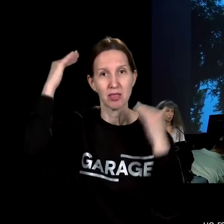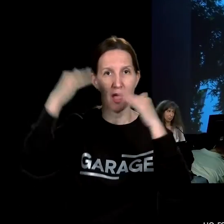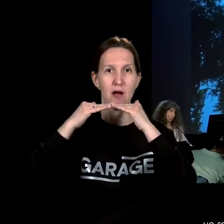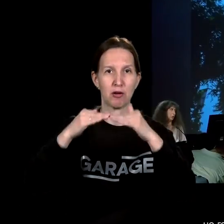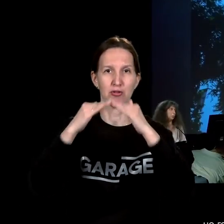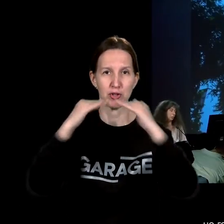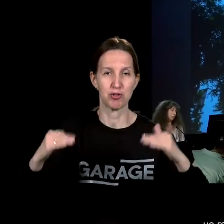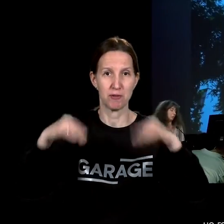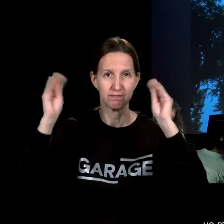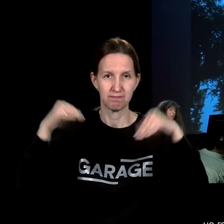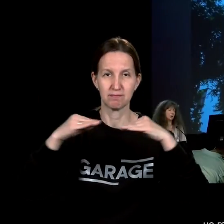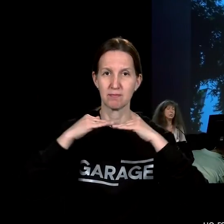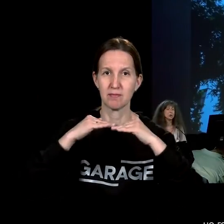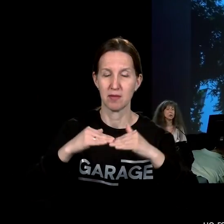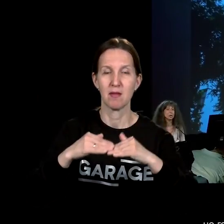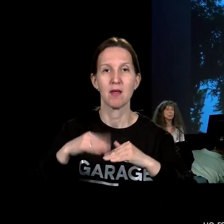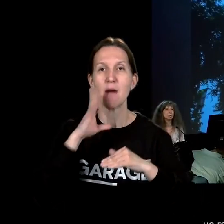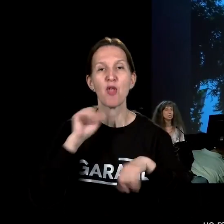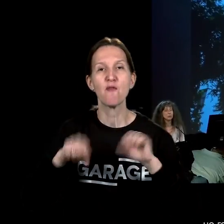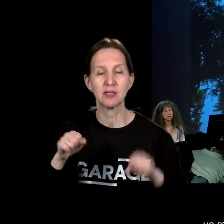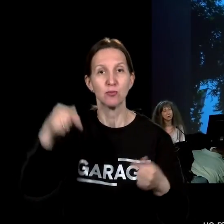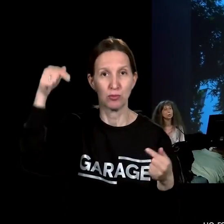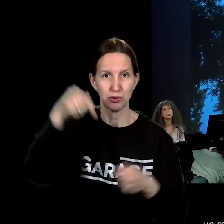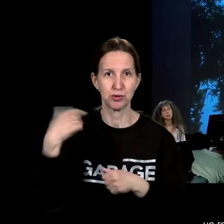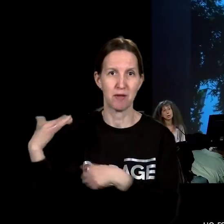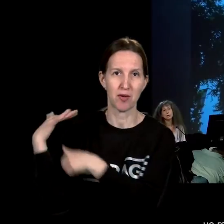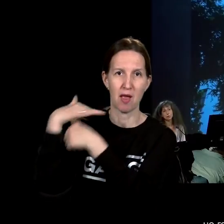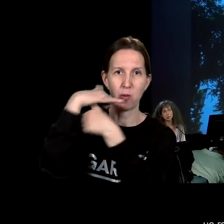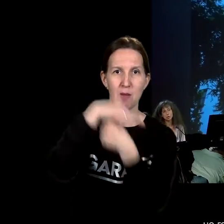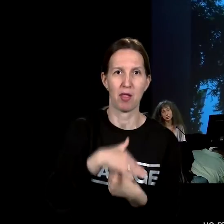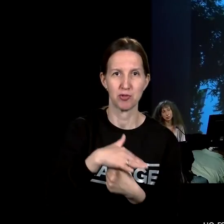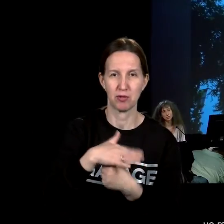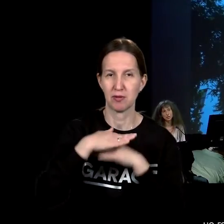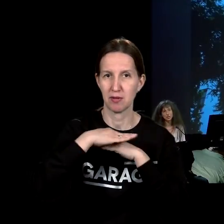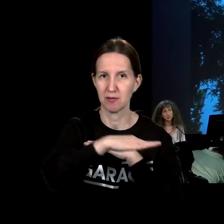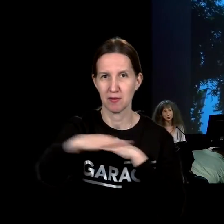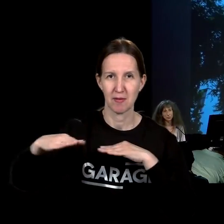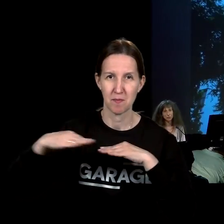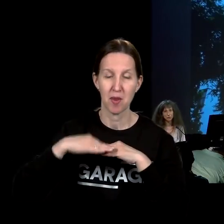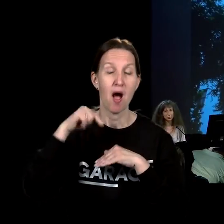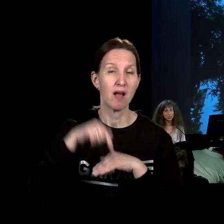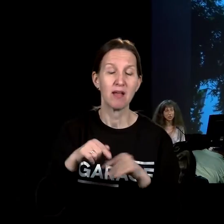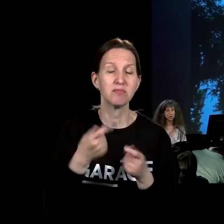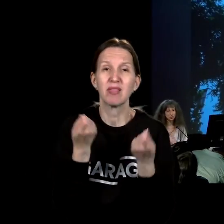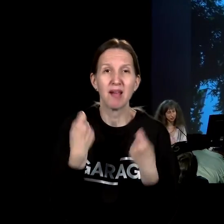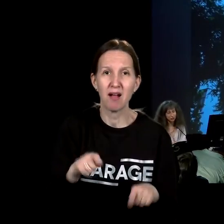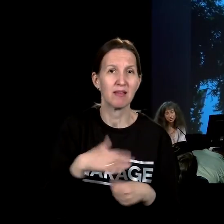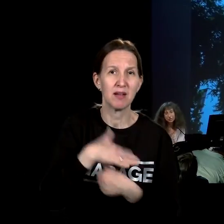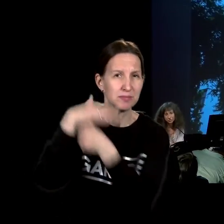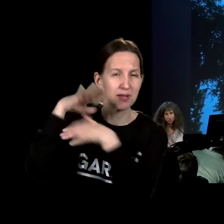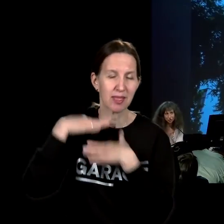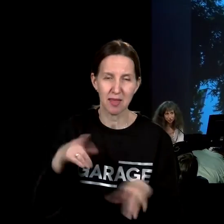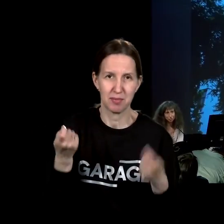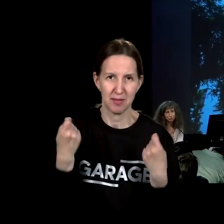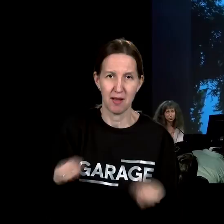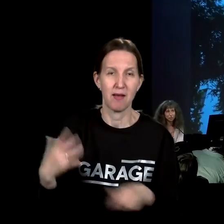абсолютно как бы возможные для использования вертолетной площадкой на крыше, с которой никогда не взлетел ни